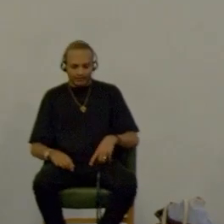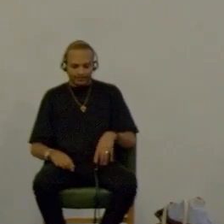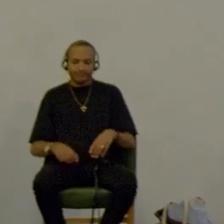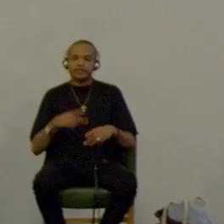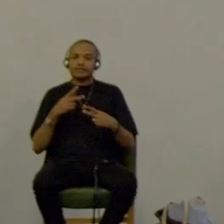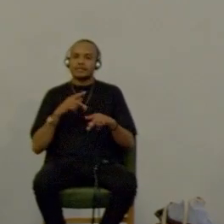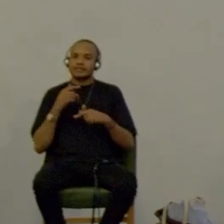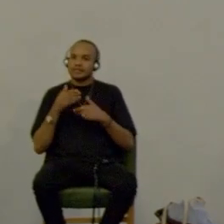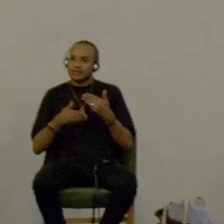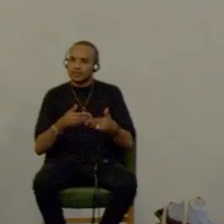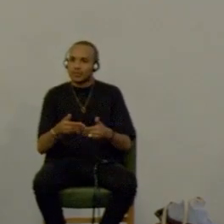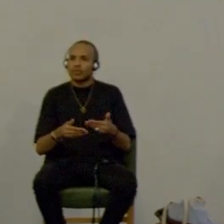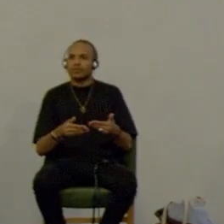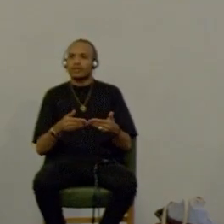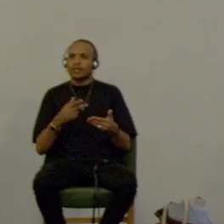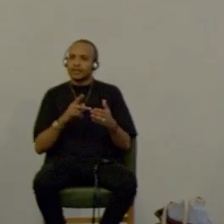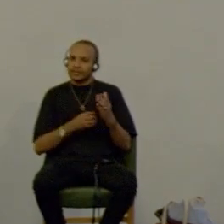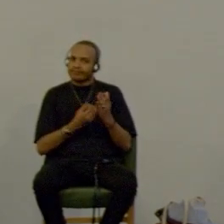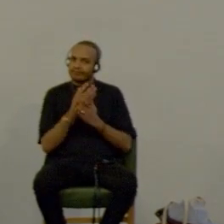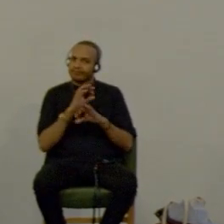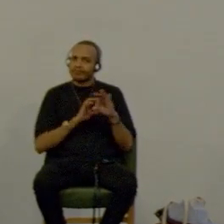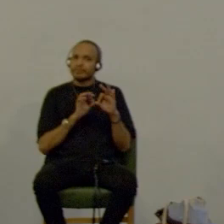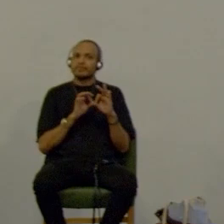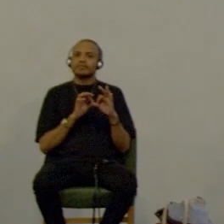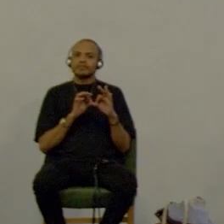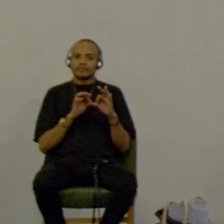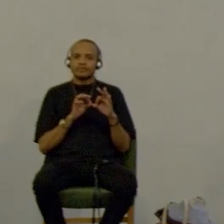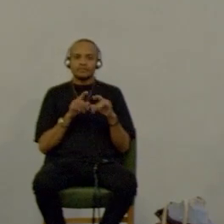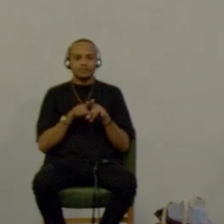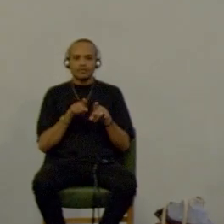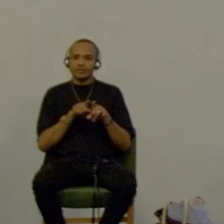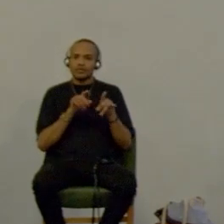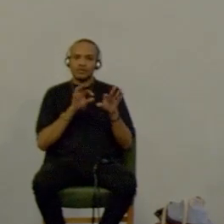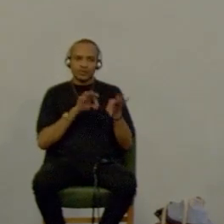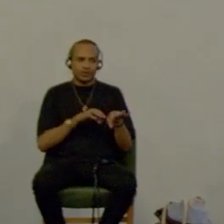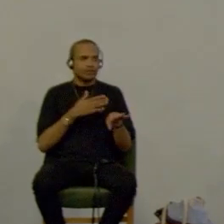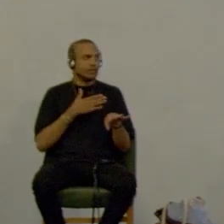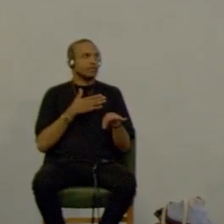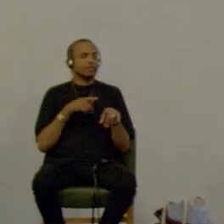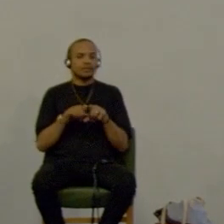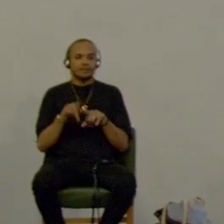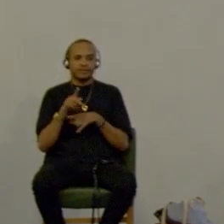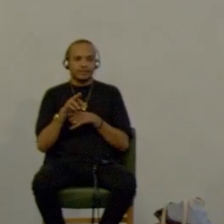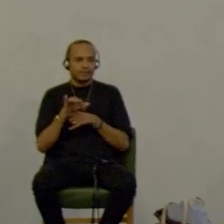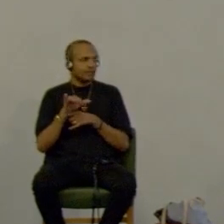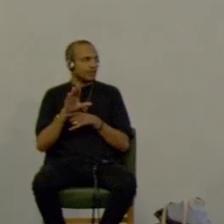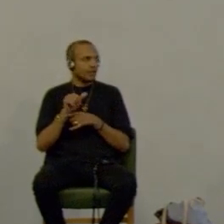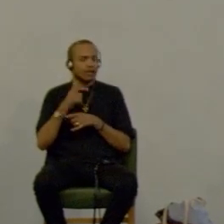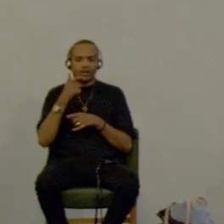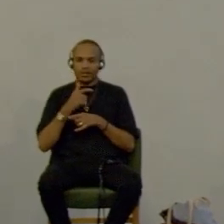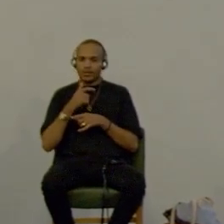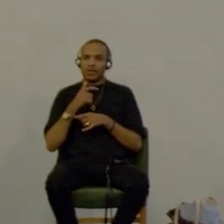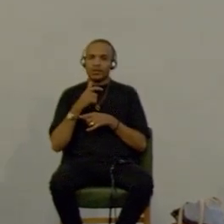Esse ciclo foi elaborado e com curadoria minha e da Priscila Gomes. Eu sou a Carol Tonetti,